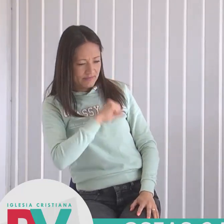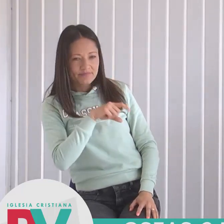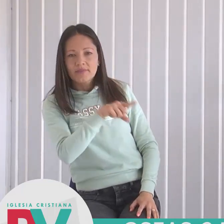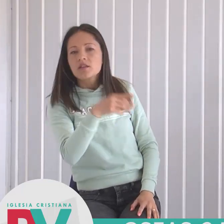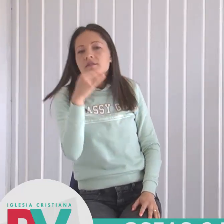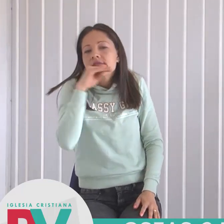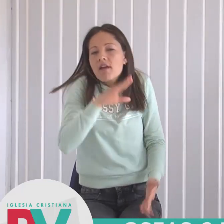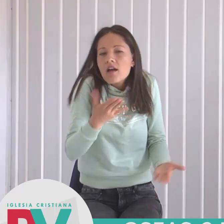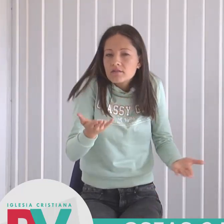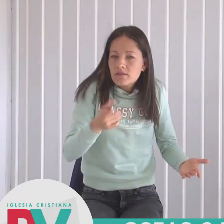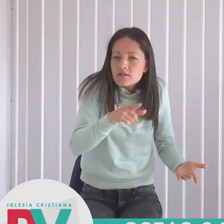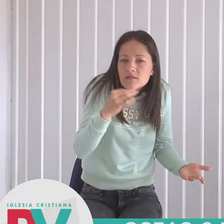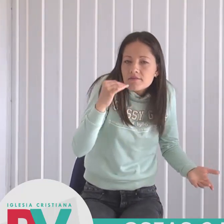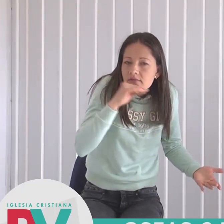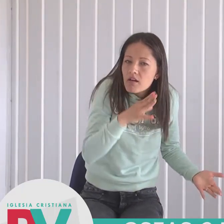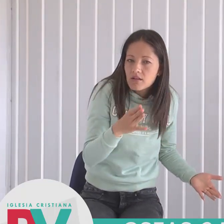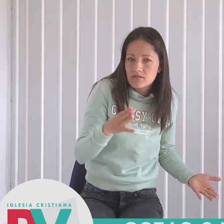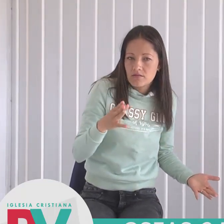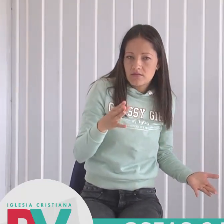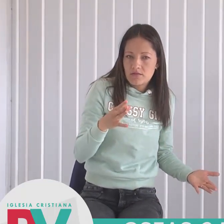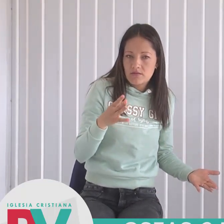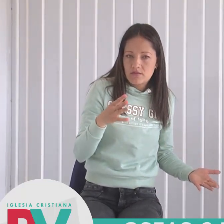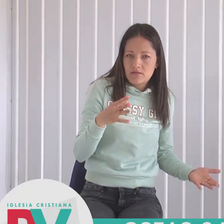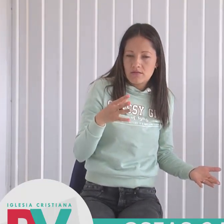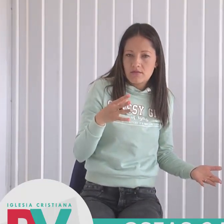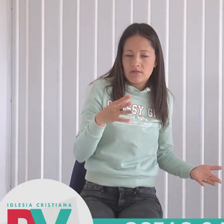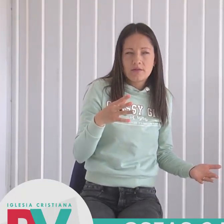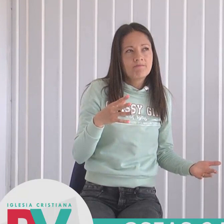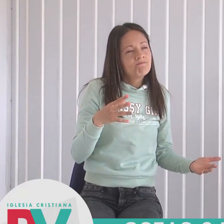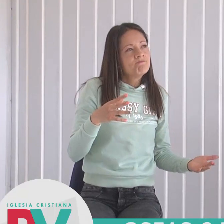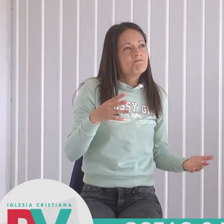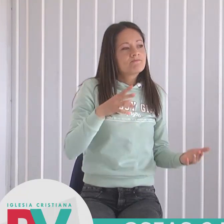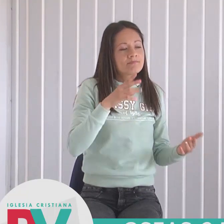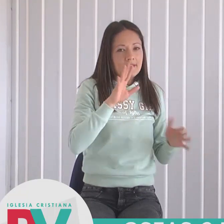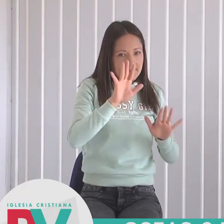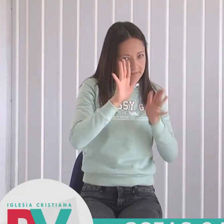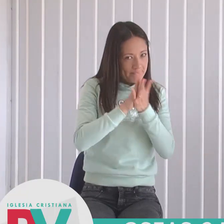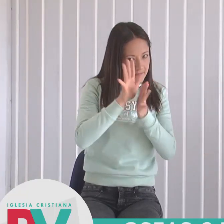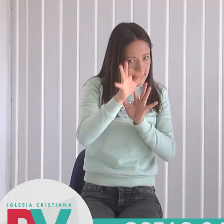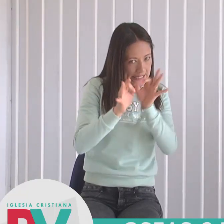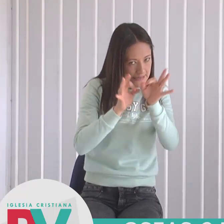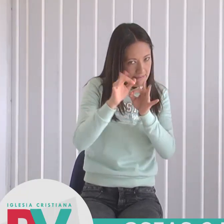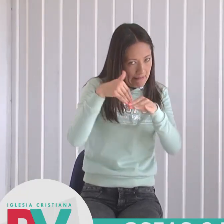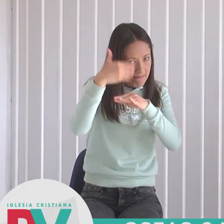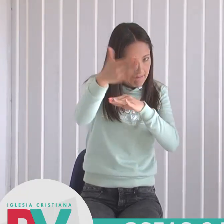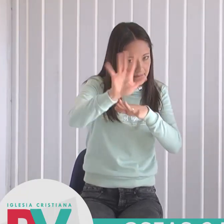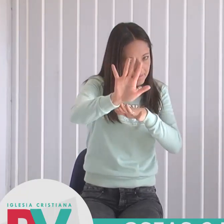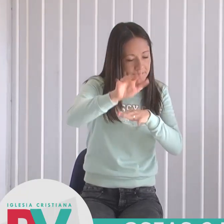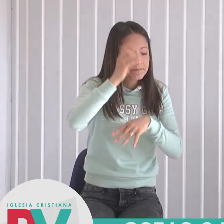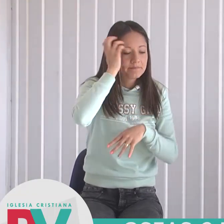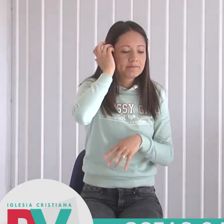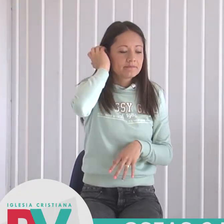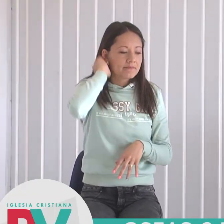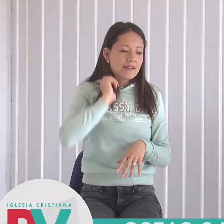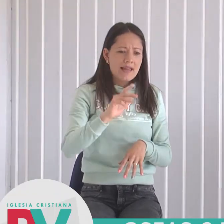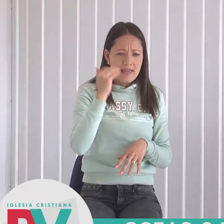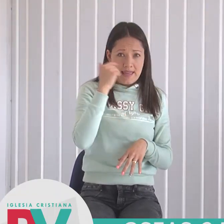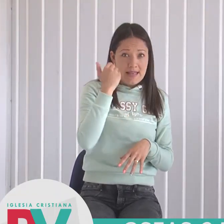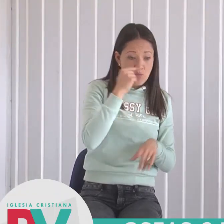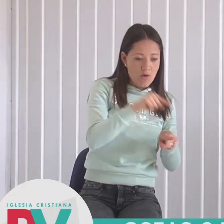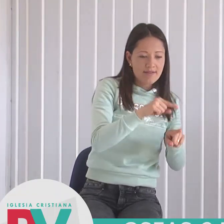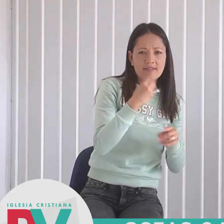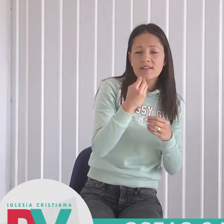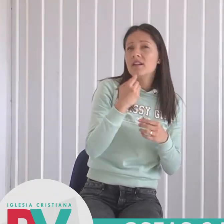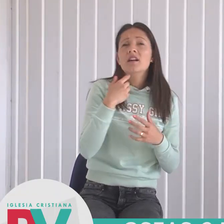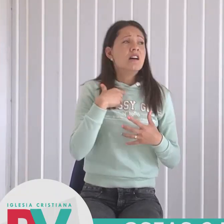todo esto es una mentira. No que ella no se haya ido hacia allá, no, tranquilo, espere un momento. Y entonces ella dice, no, yo